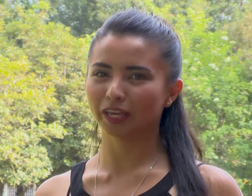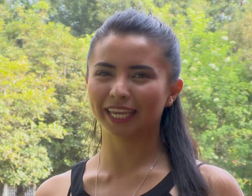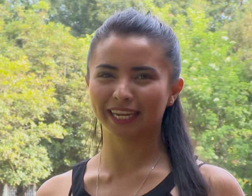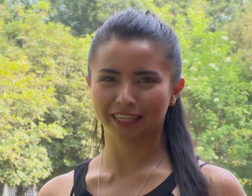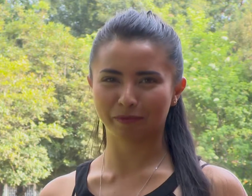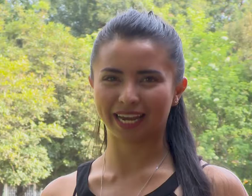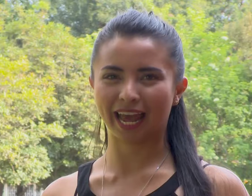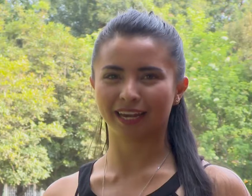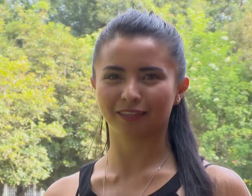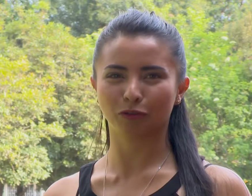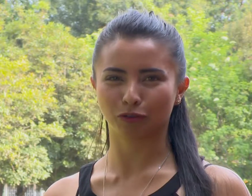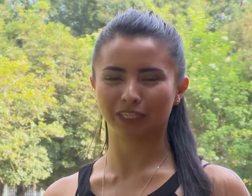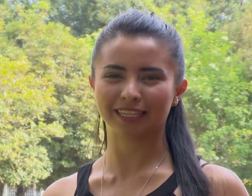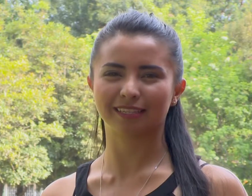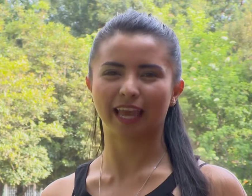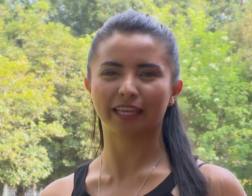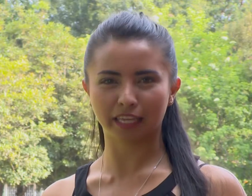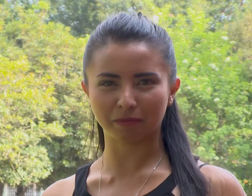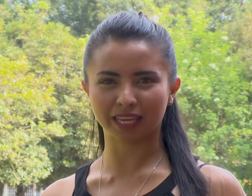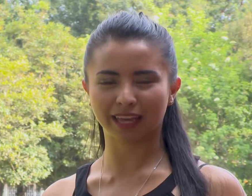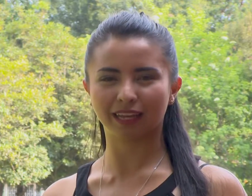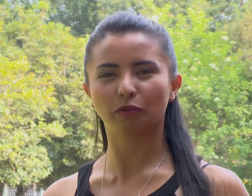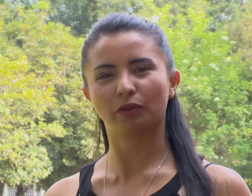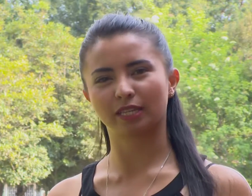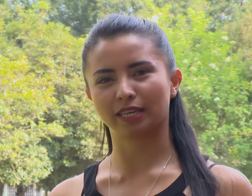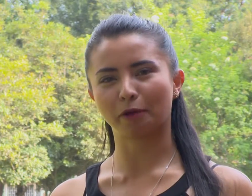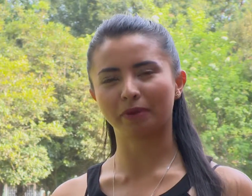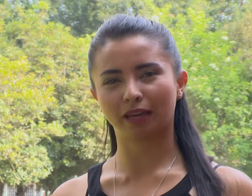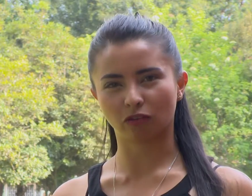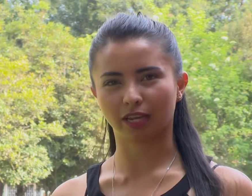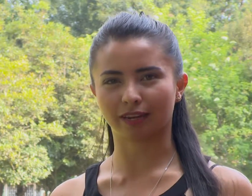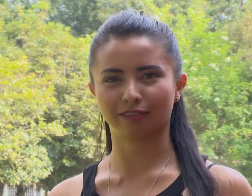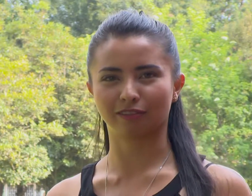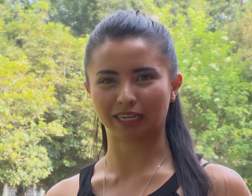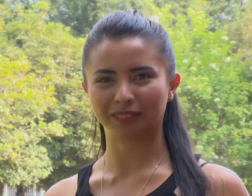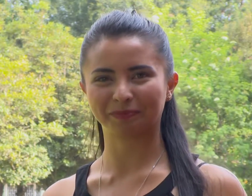Soy Ingrid Jimena Arias Hosch, licenciada en Química en la Universidad Pedagógica Nacional.